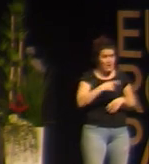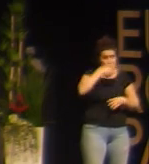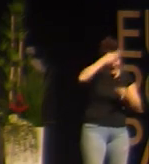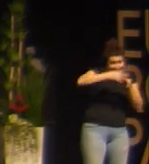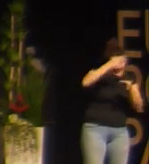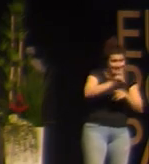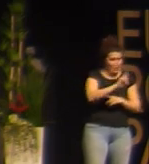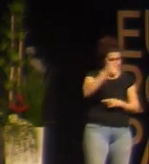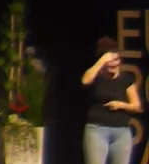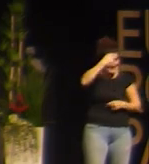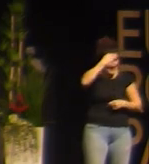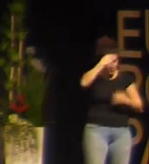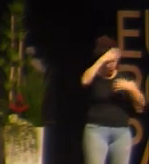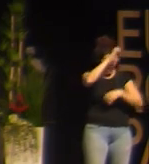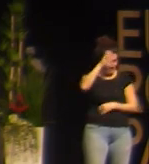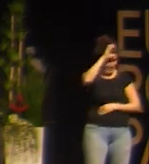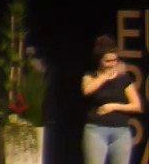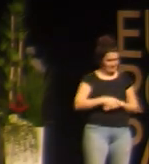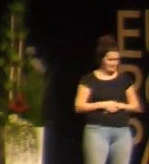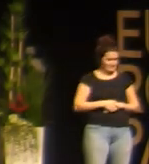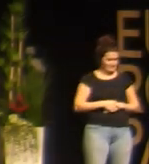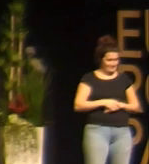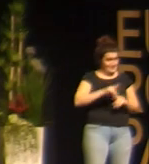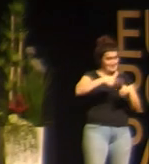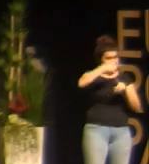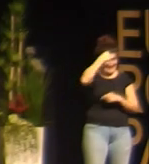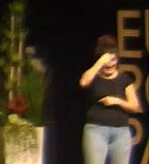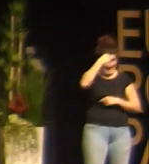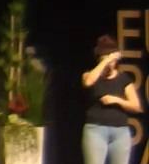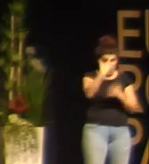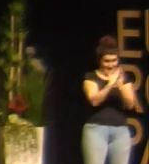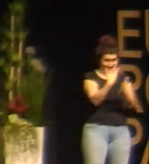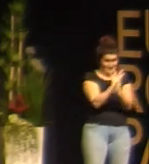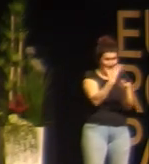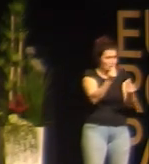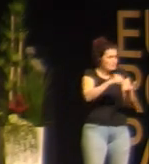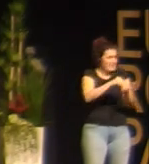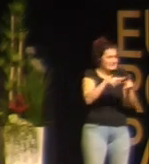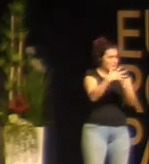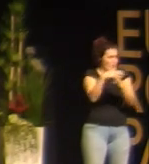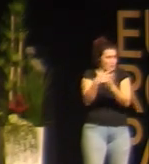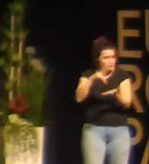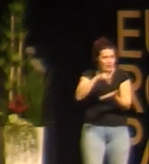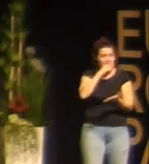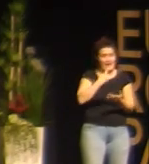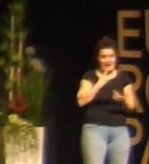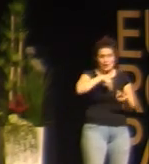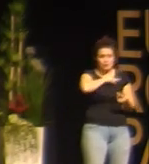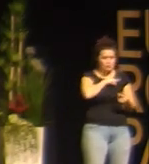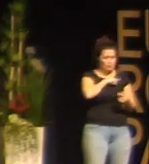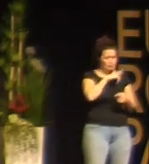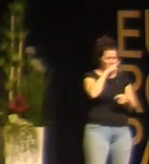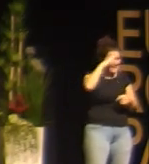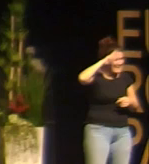es neurociencia y es la neuro también la que me explica en muchísimos casos que vamos a hacer un jaque a la